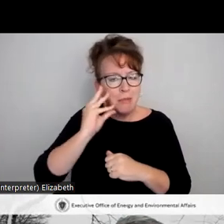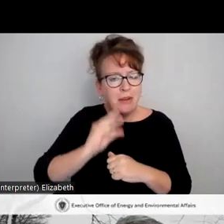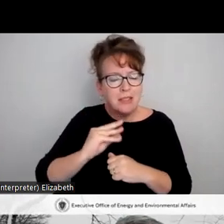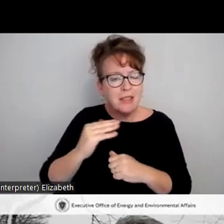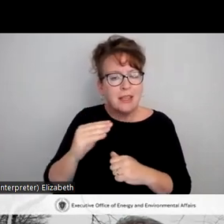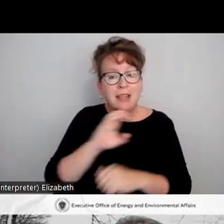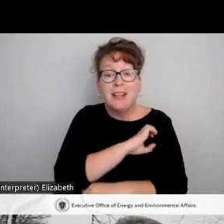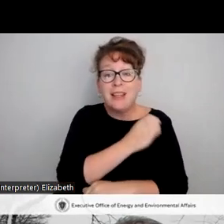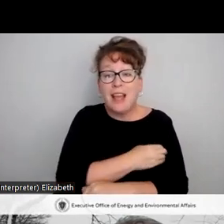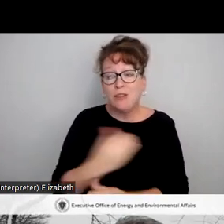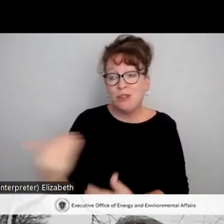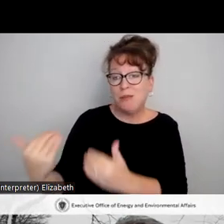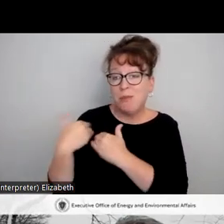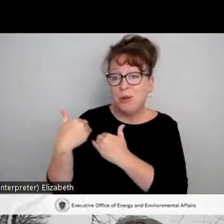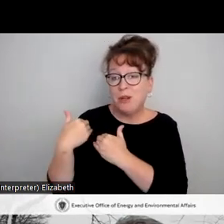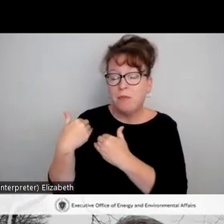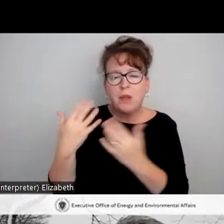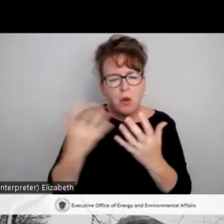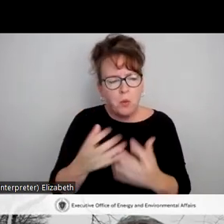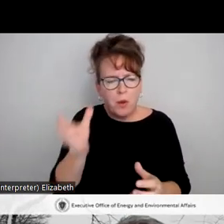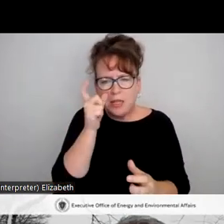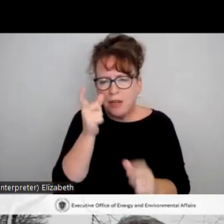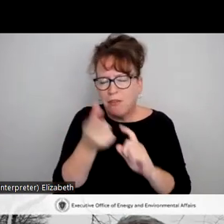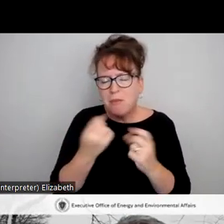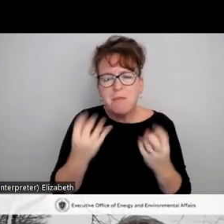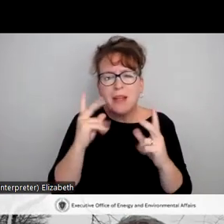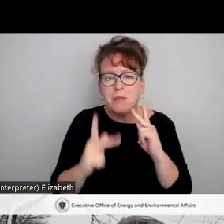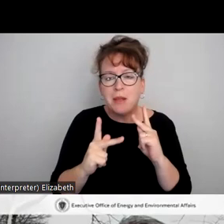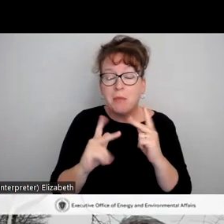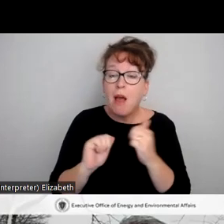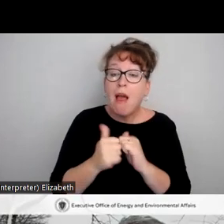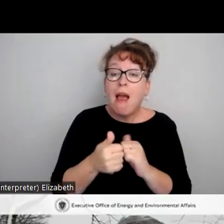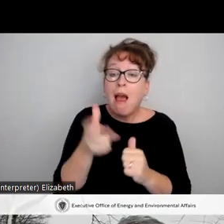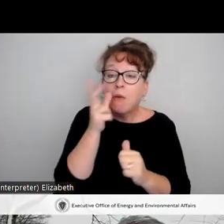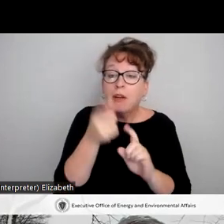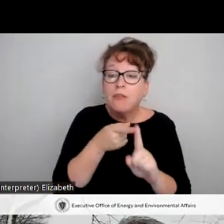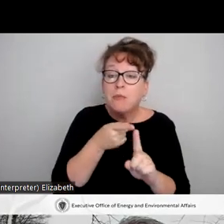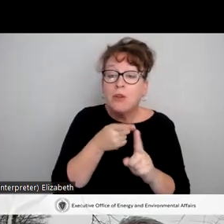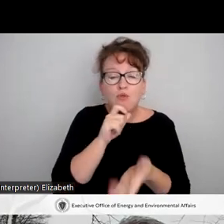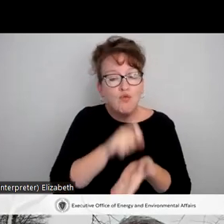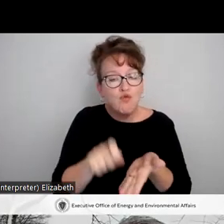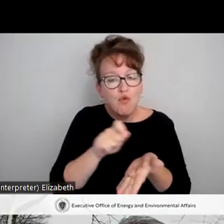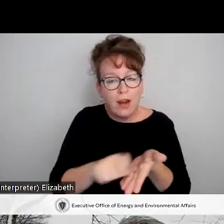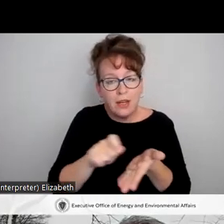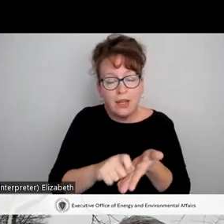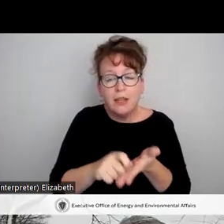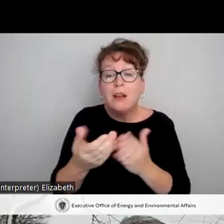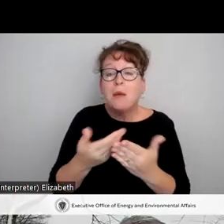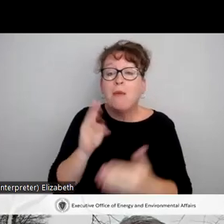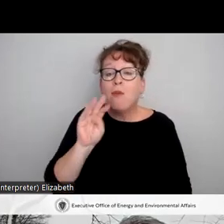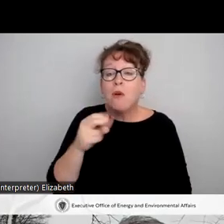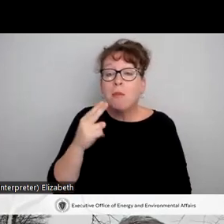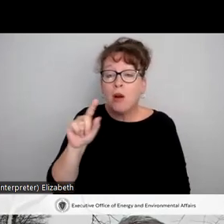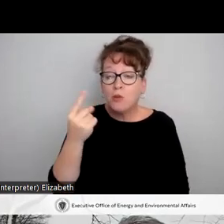cómo están experimentando el peso de el pago de la energía eh queremos Estamos